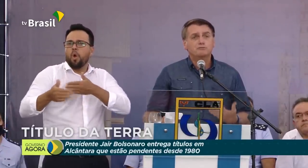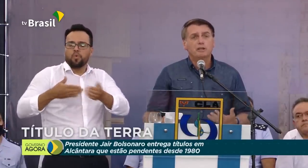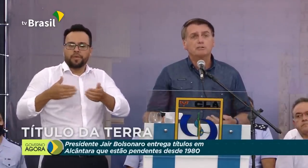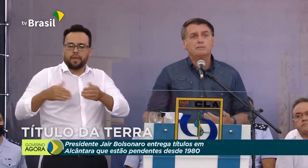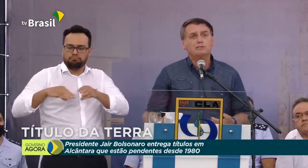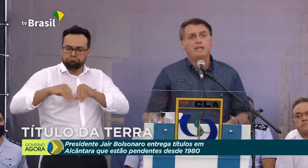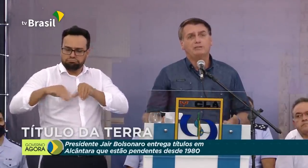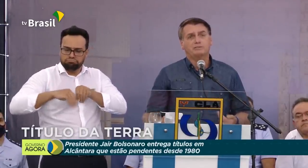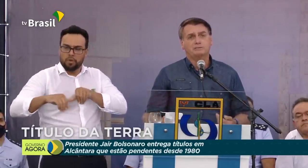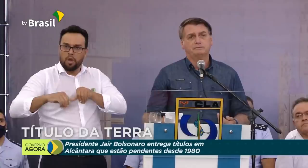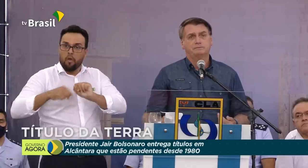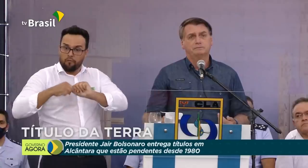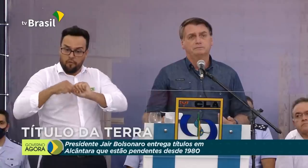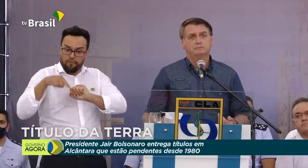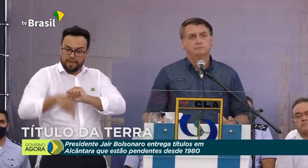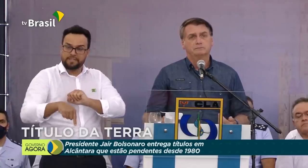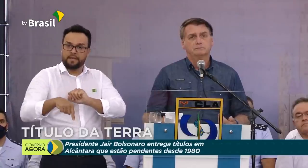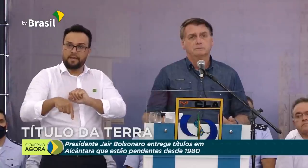meus filhos e meus netos.